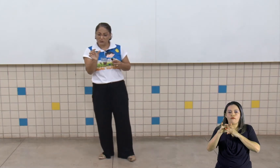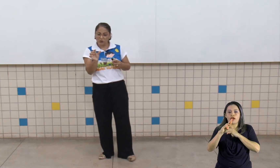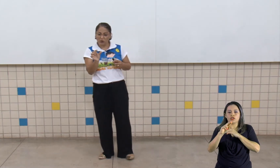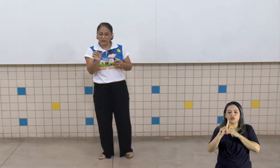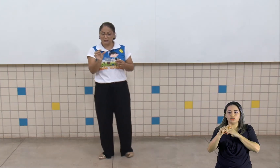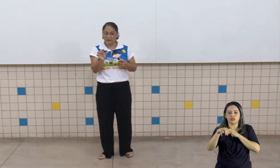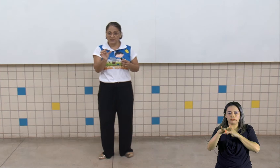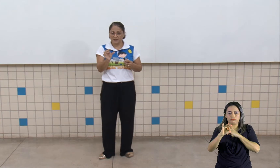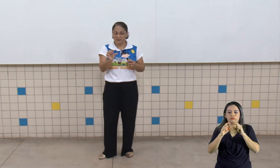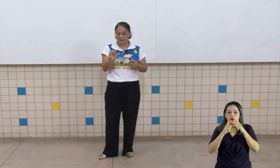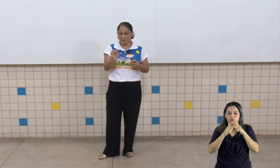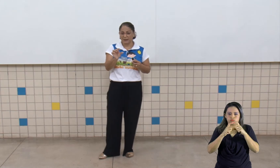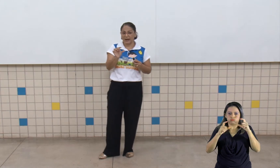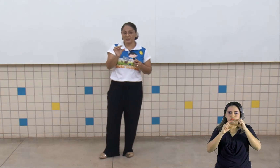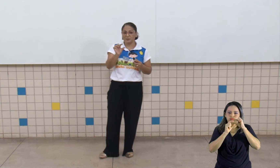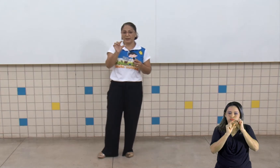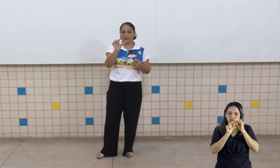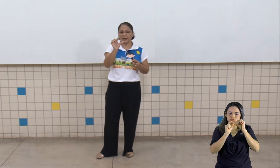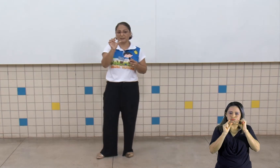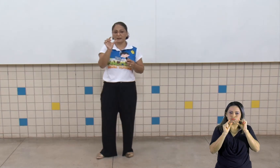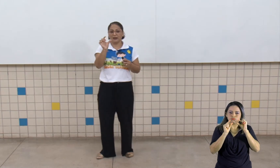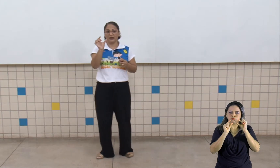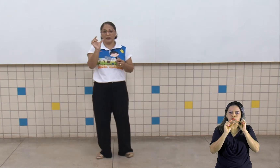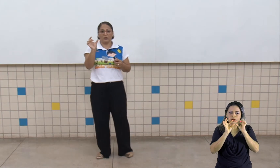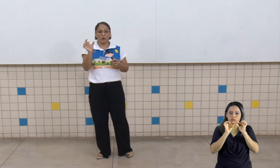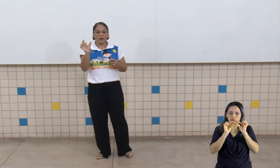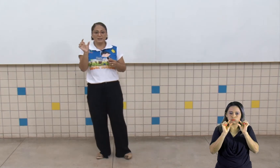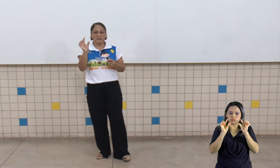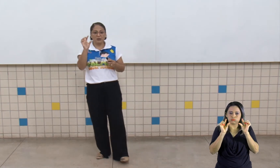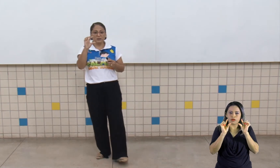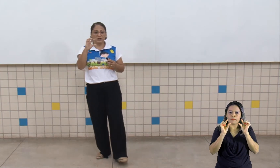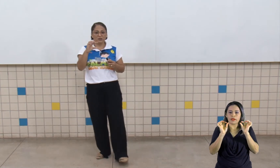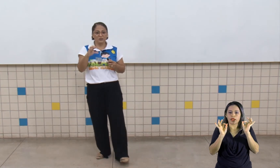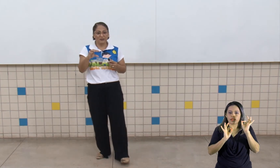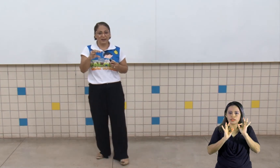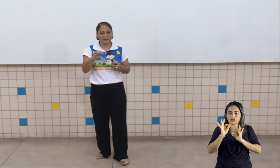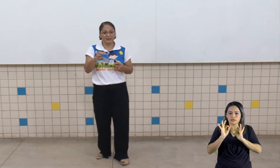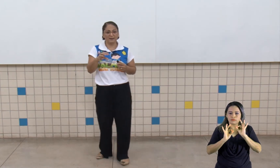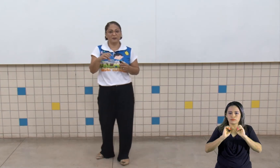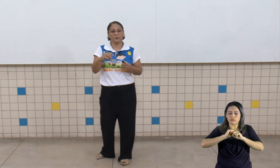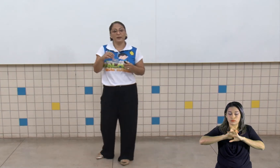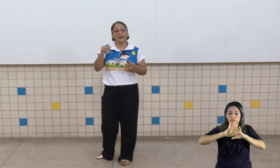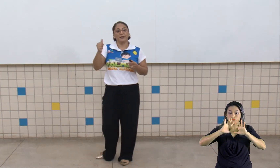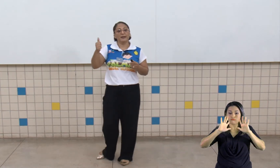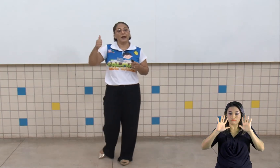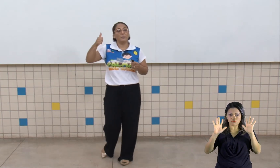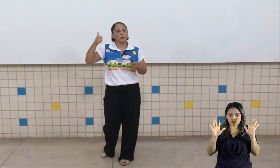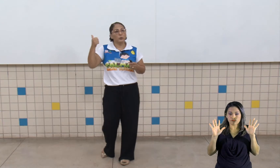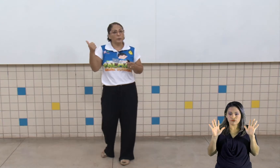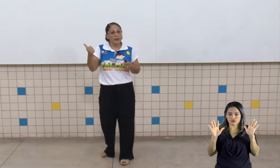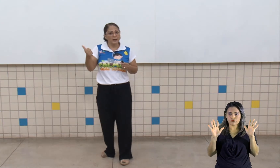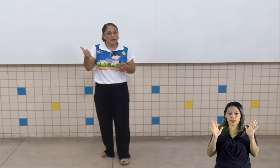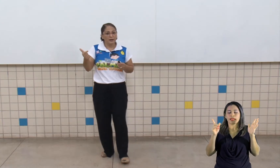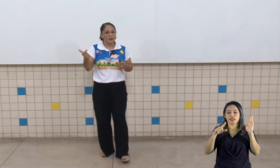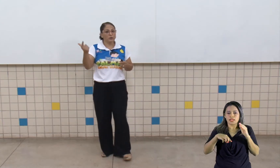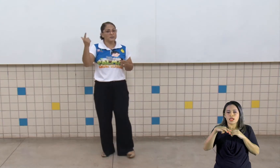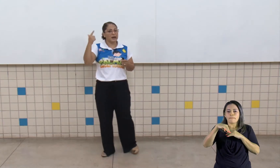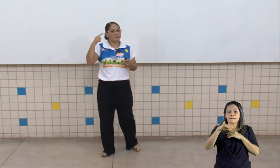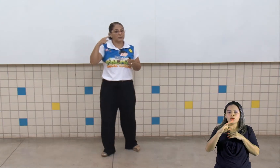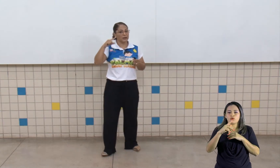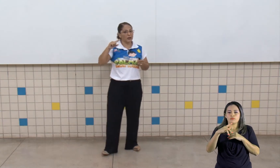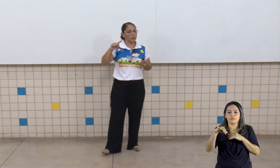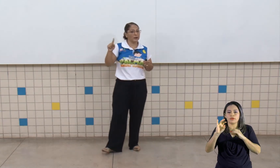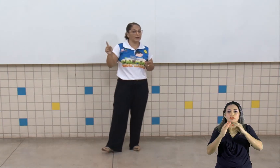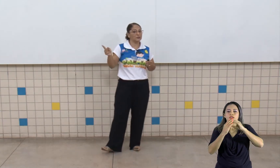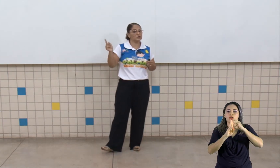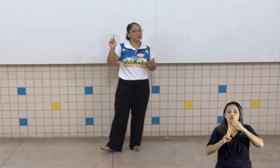mais grossa nas extremidades para que essa correção seja feita. Então, na miopia, eu usava